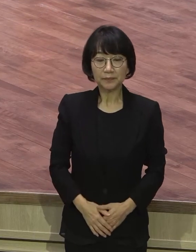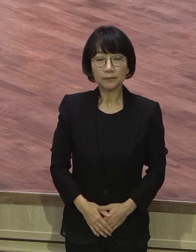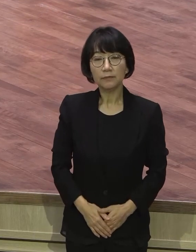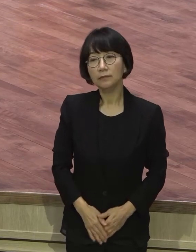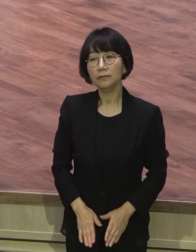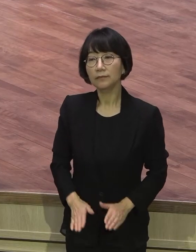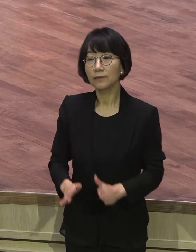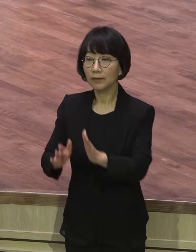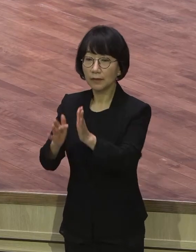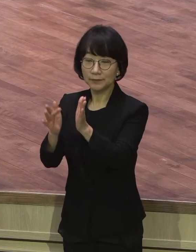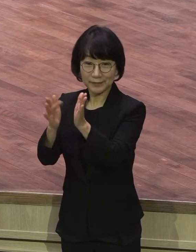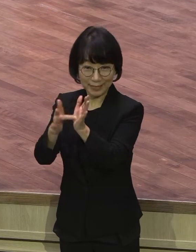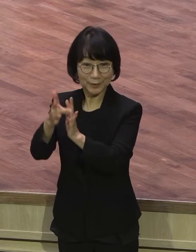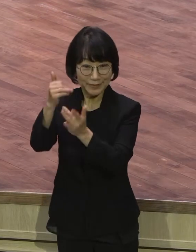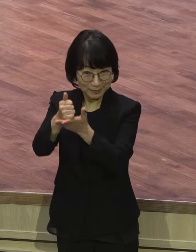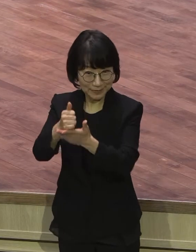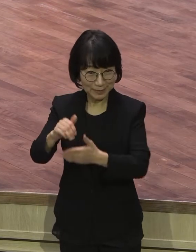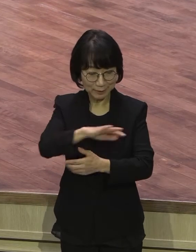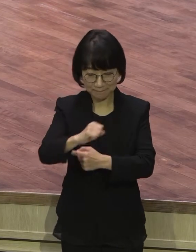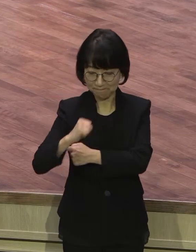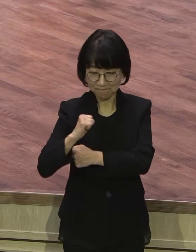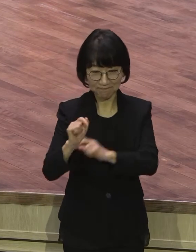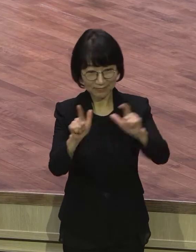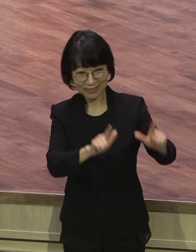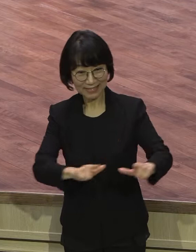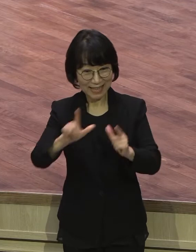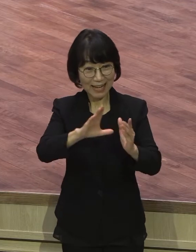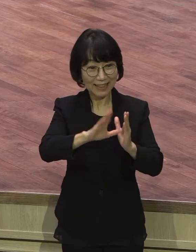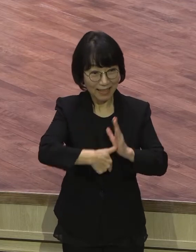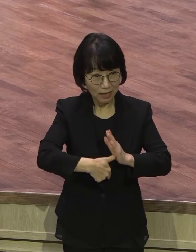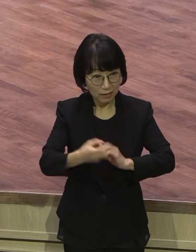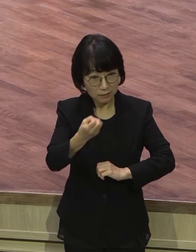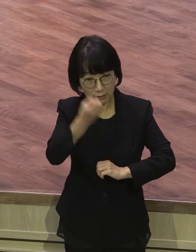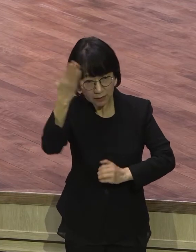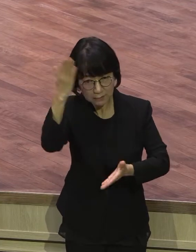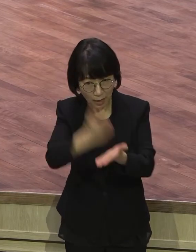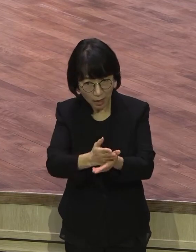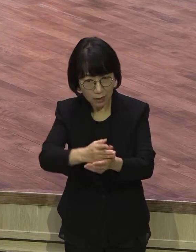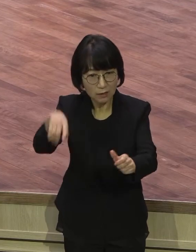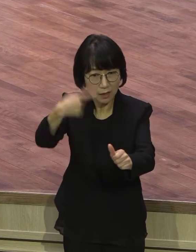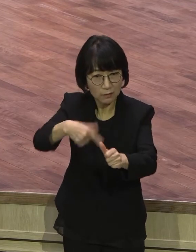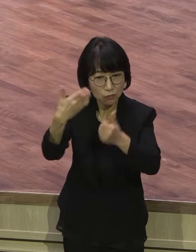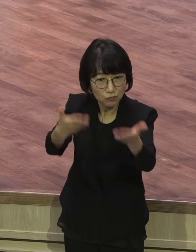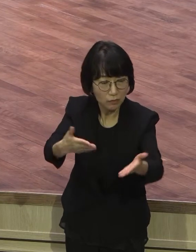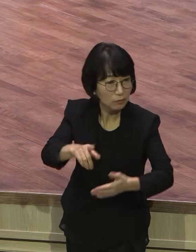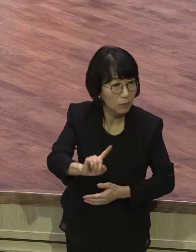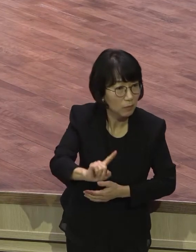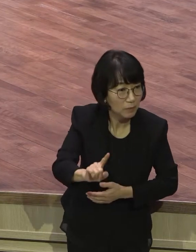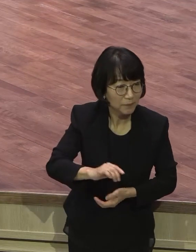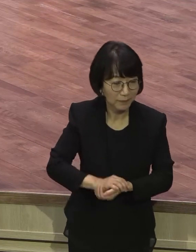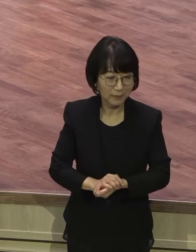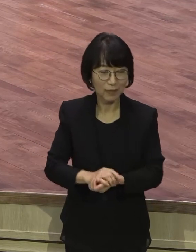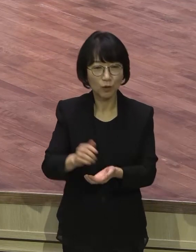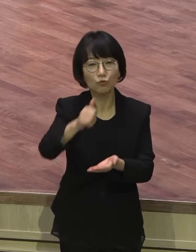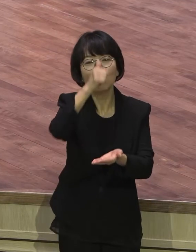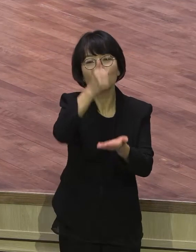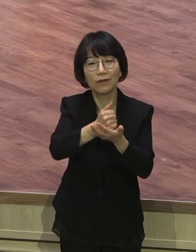예수님께서는 우리가 이 땅에 활력 넘치는 삶을 살기 위해서 놓치지 말아야 할 부분이 있는데 그것이 바로